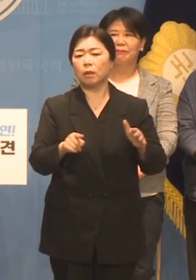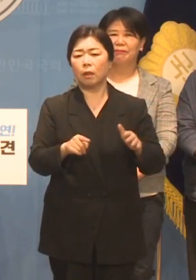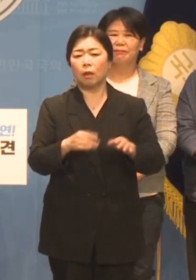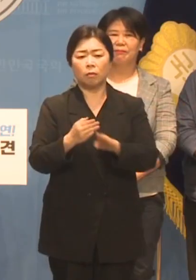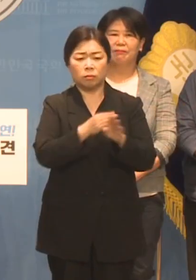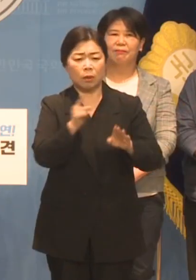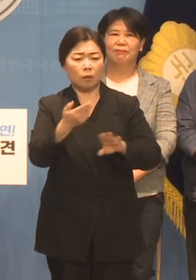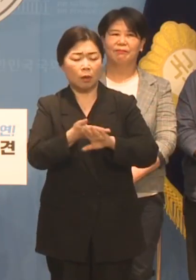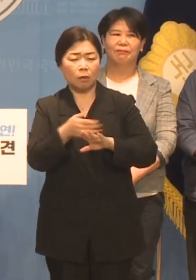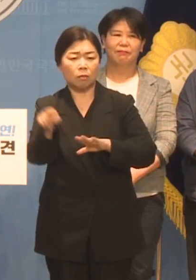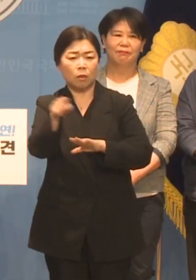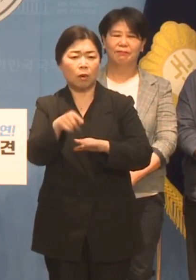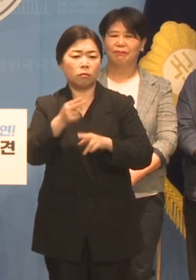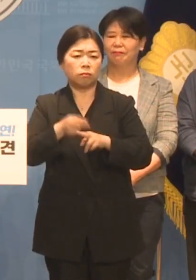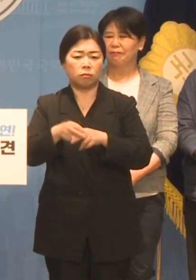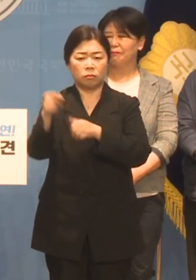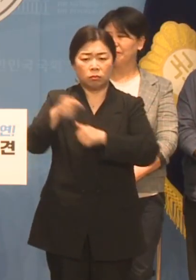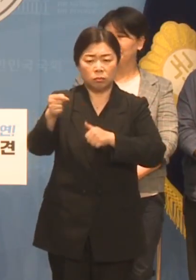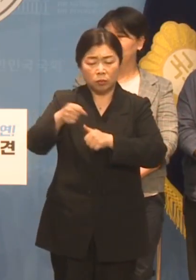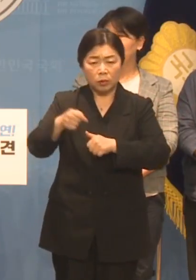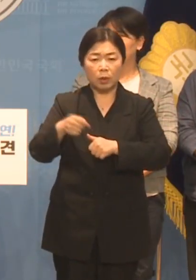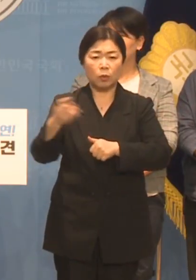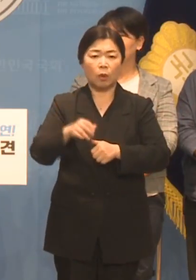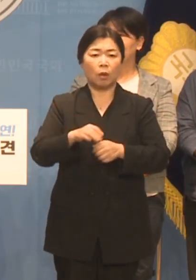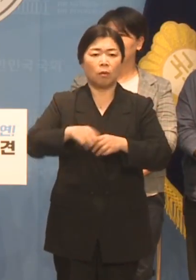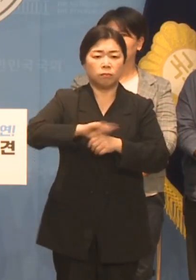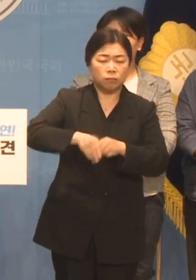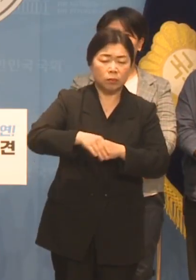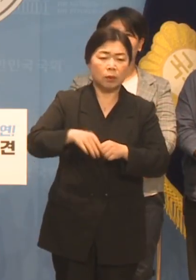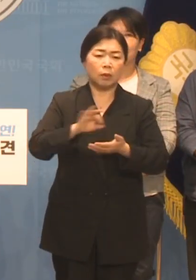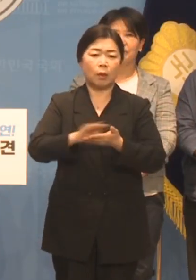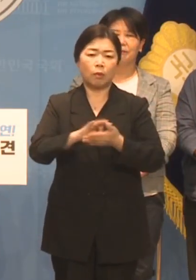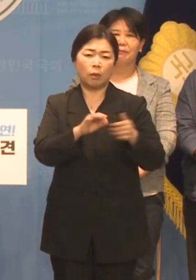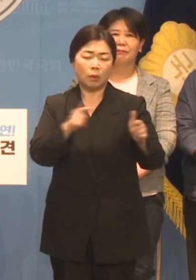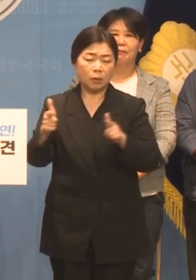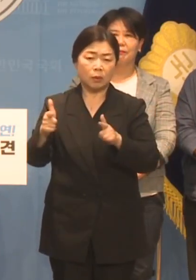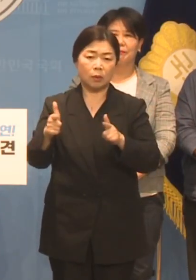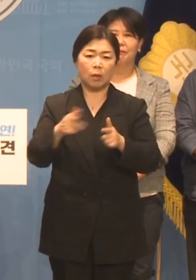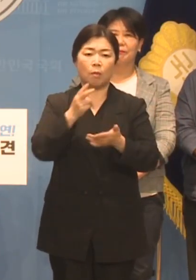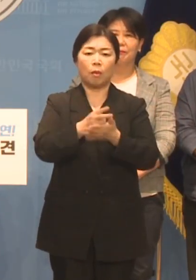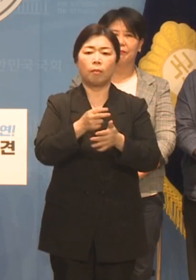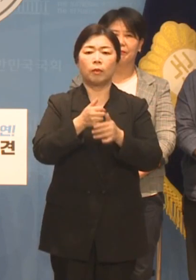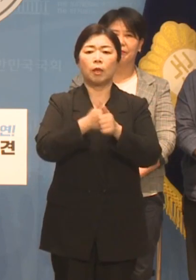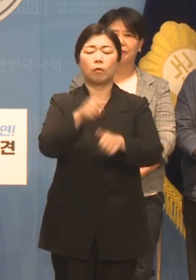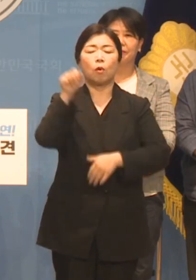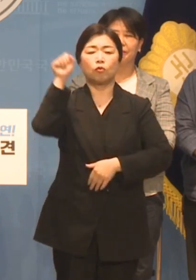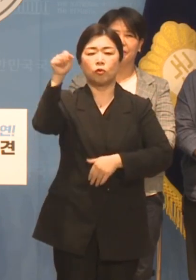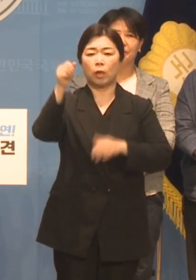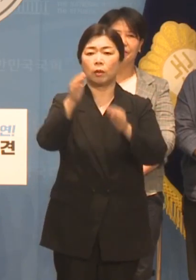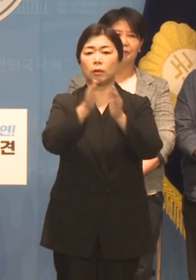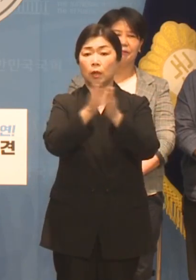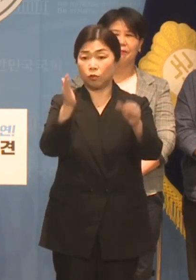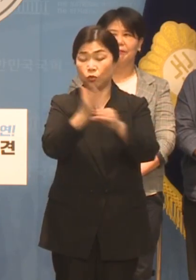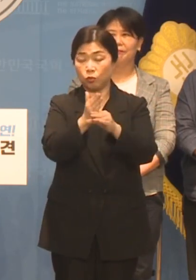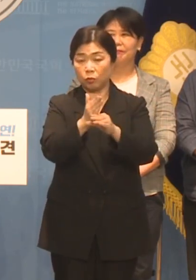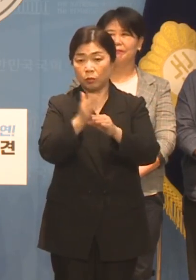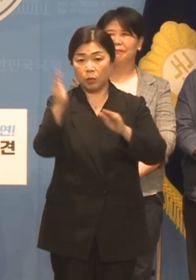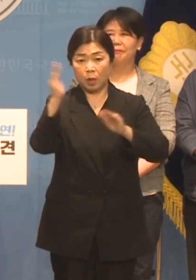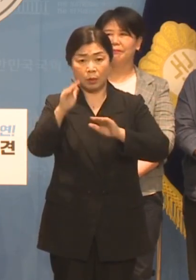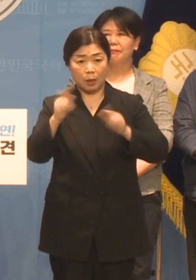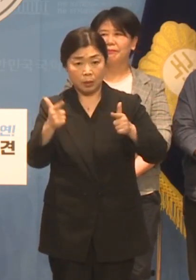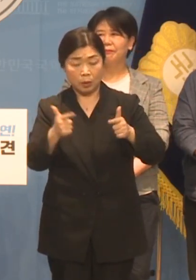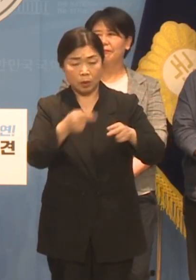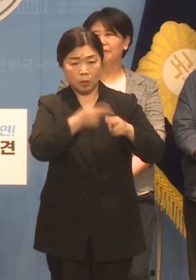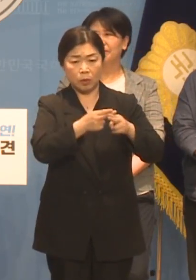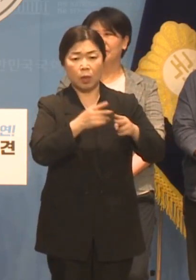조리 과정 및 식기 사용 등을 거부하는 준법 투쟁을 하고 있습니다. 또 학생이 아닌 교사만을